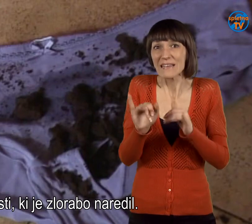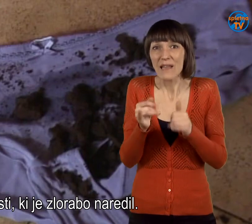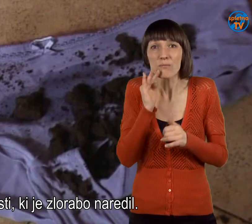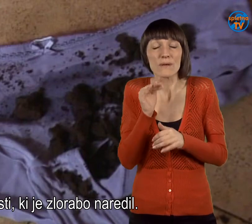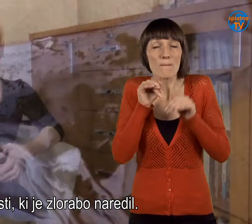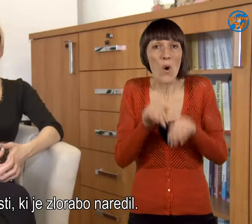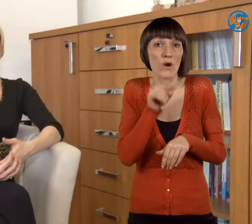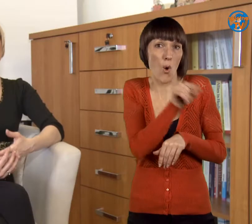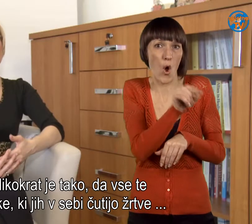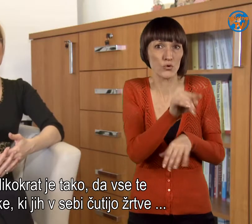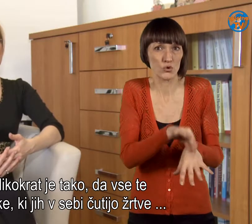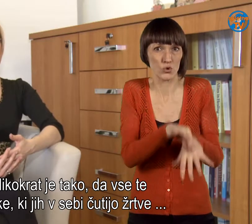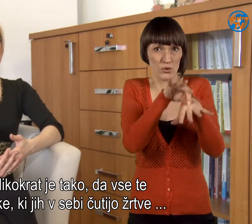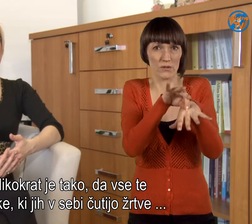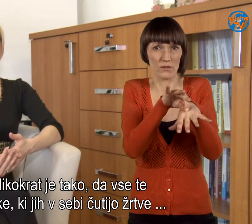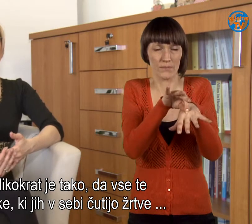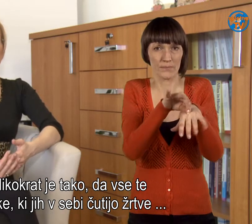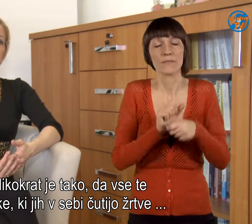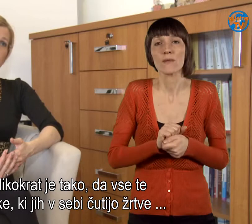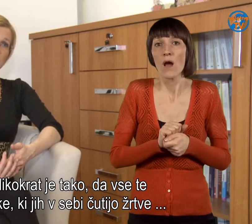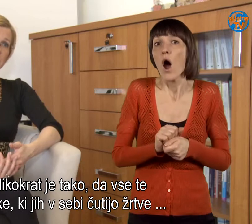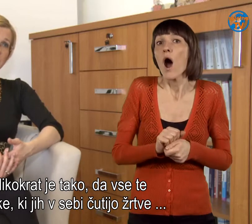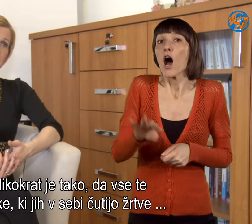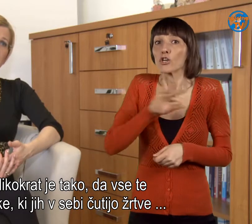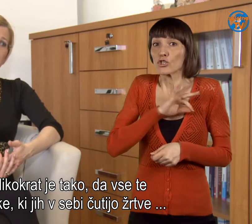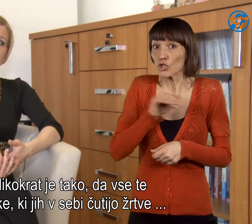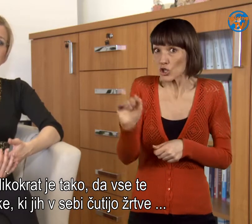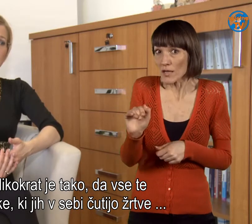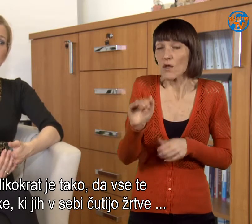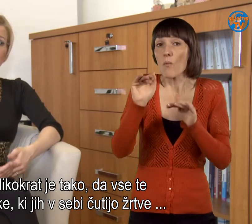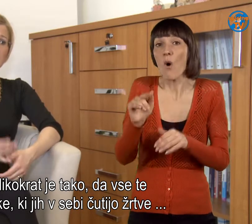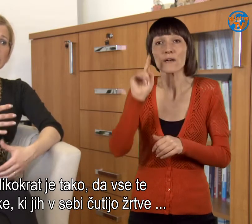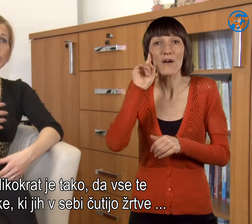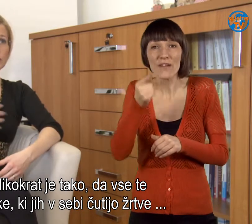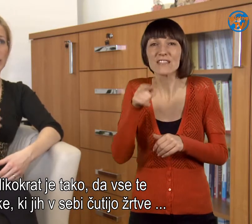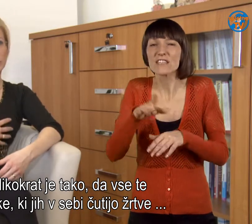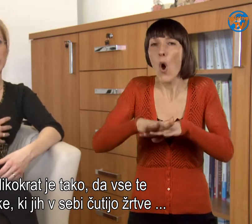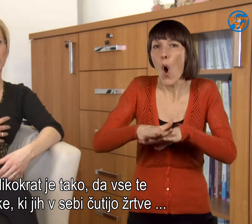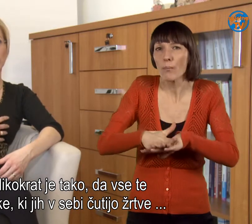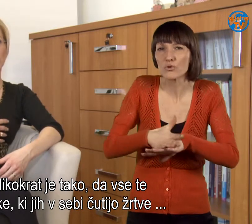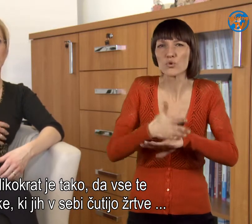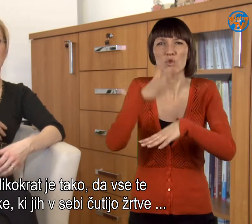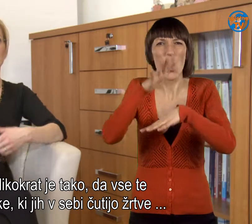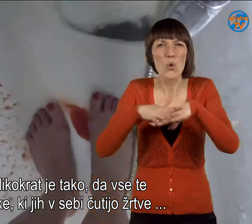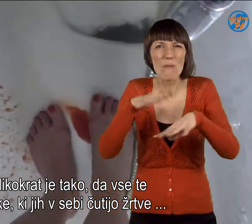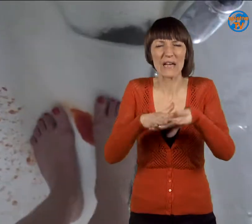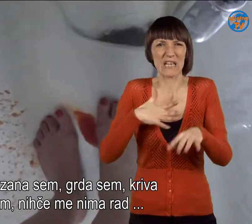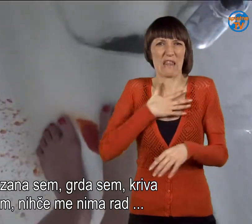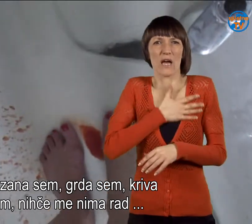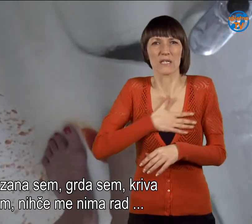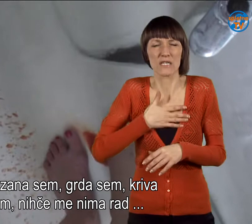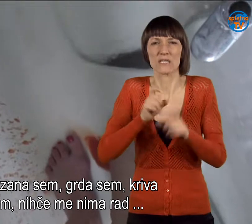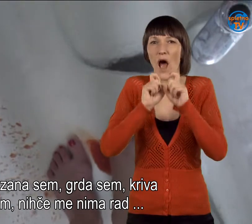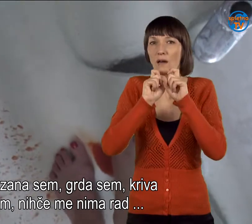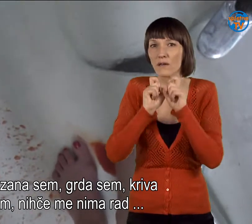zlorabo naredil. Velikokrat je tako, da je pomembno, da se žrtve zavedajo, da vse te občutke, ki vse čutijo, se pravi,